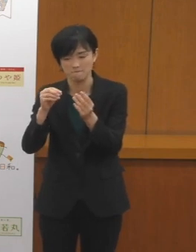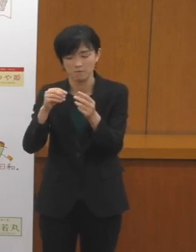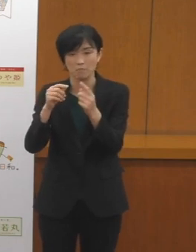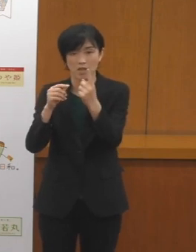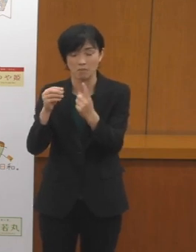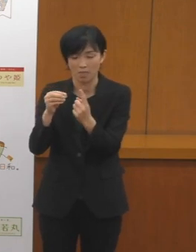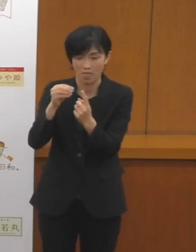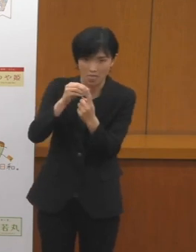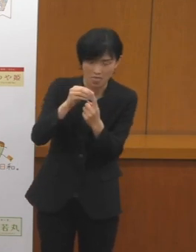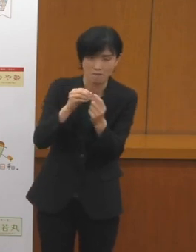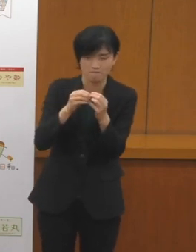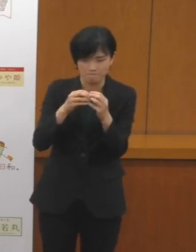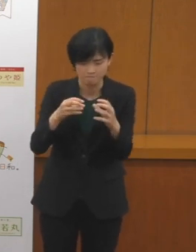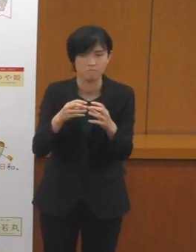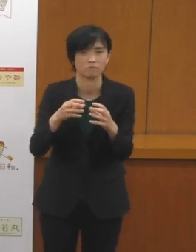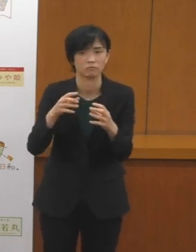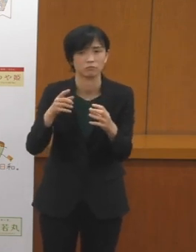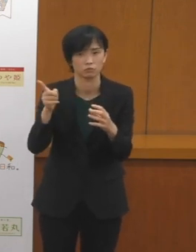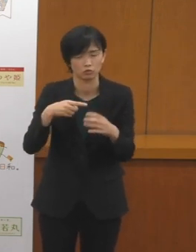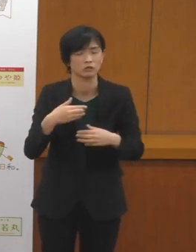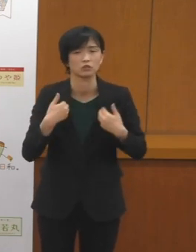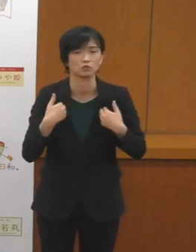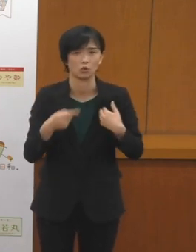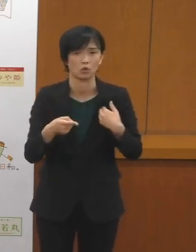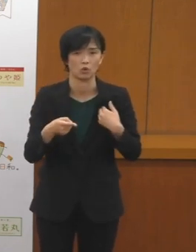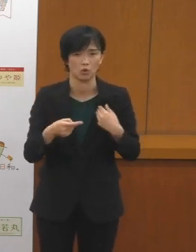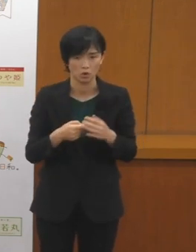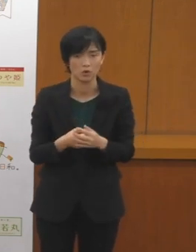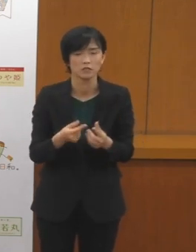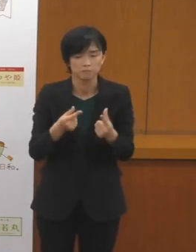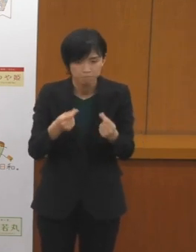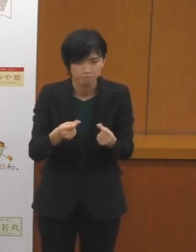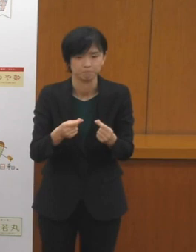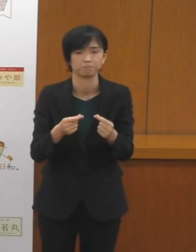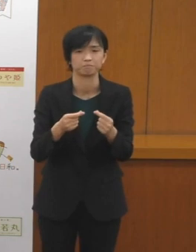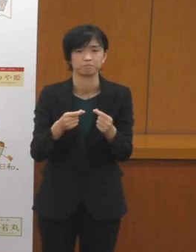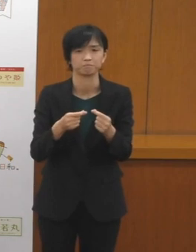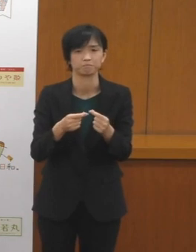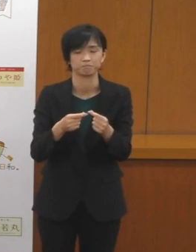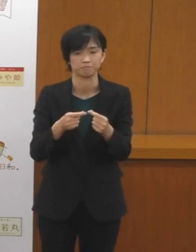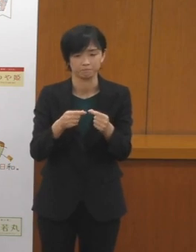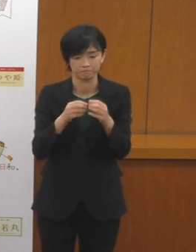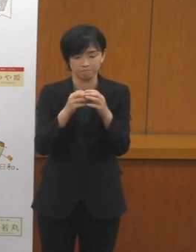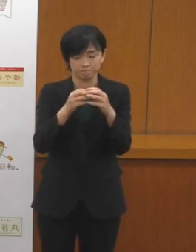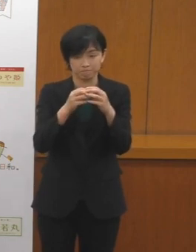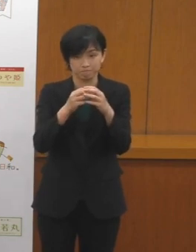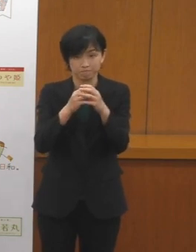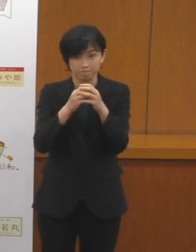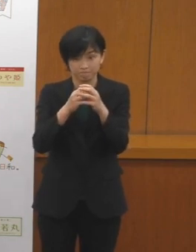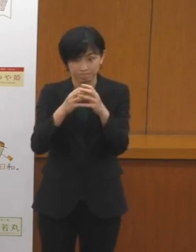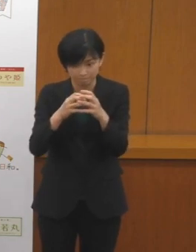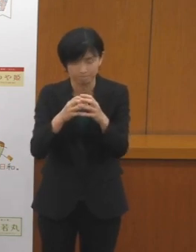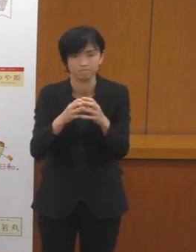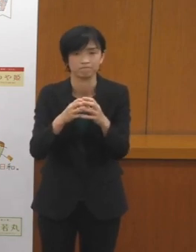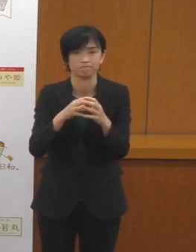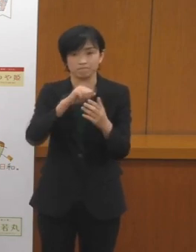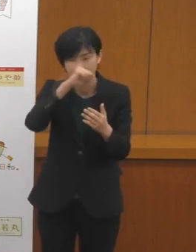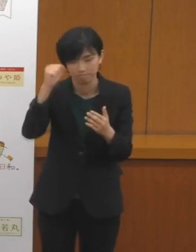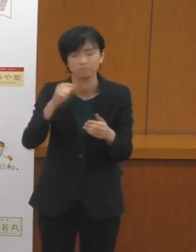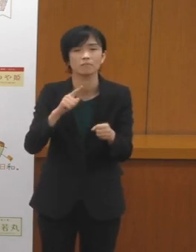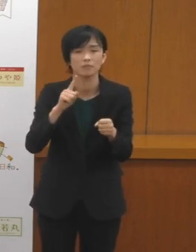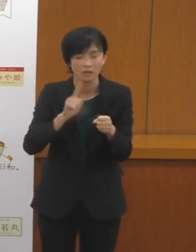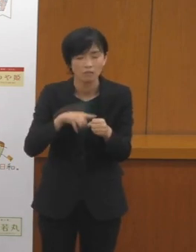が重要でありますので結実結実実を結ぶと書きますけど結実の確保に向けて